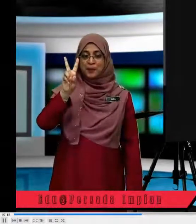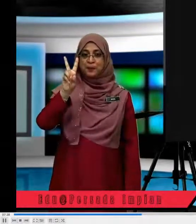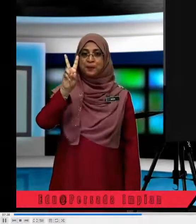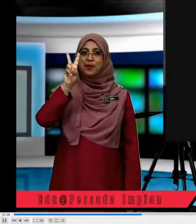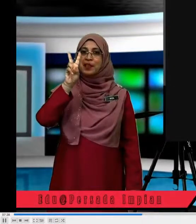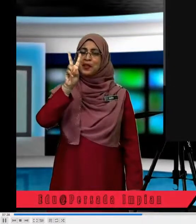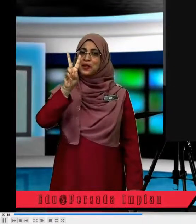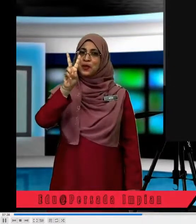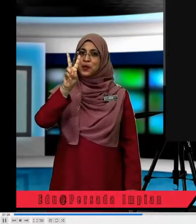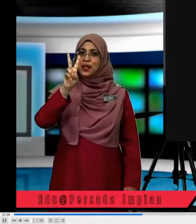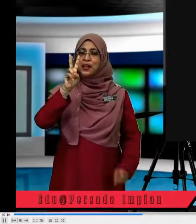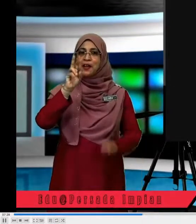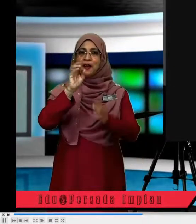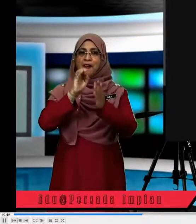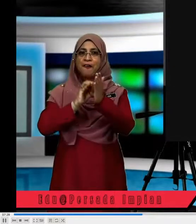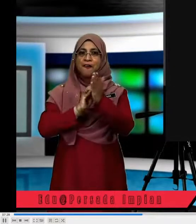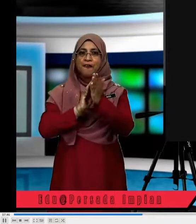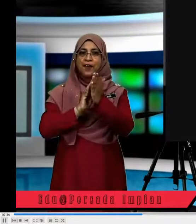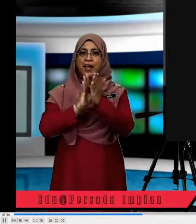22 Feb